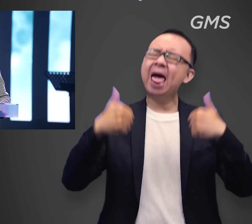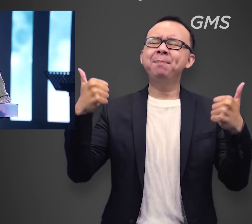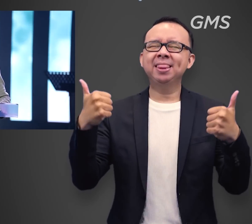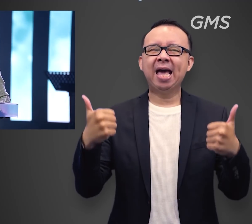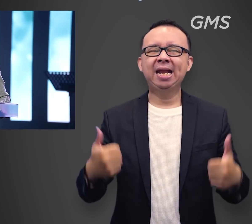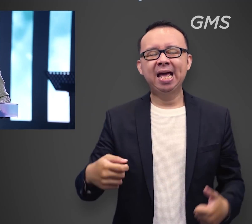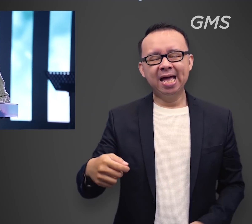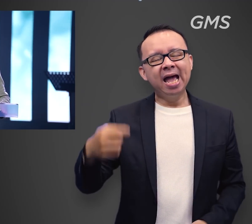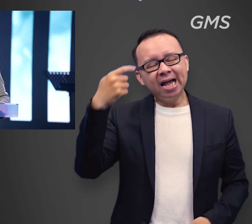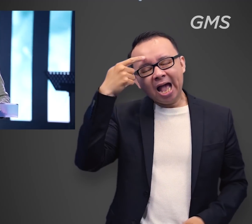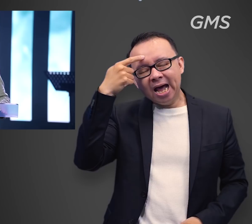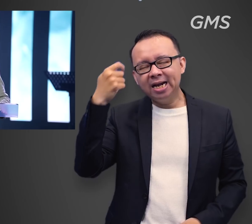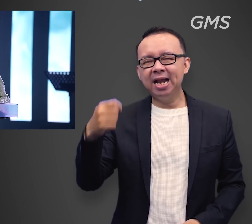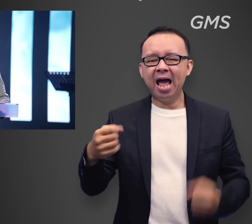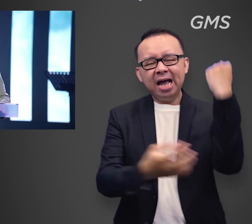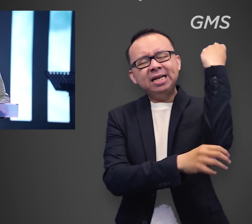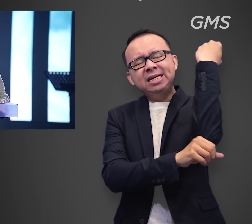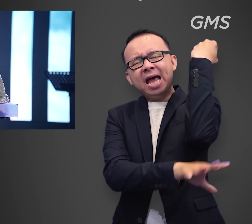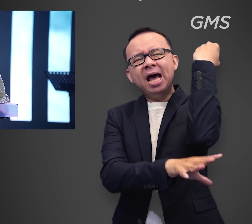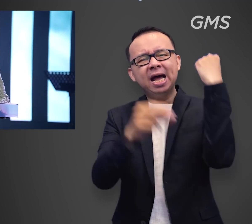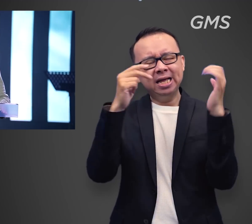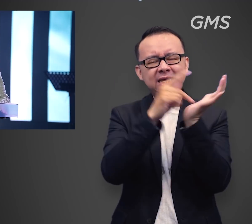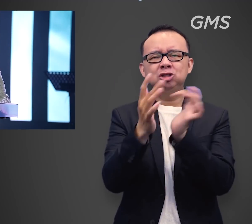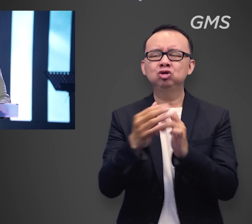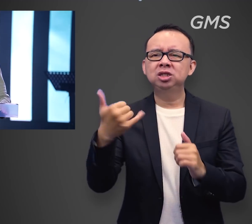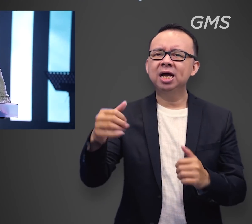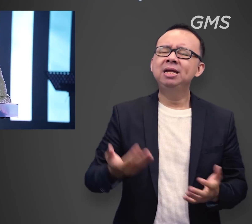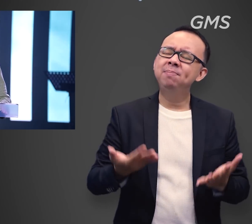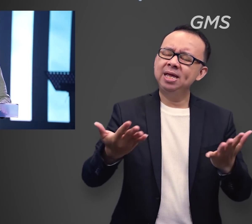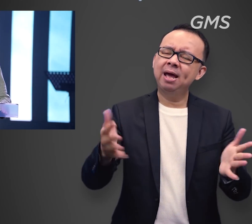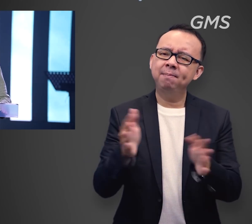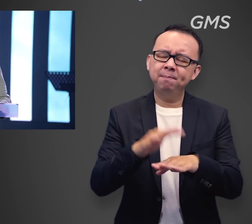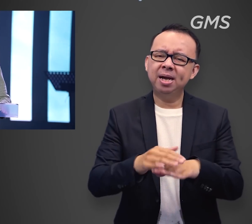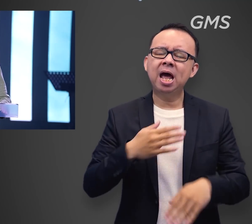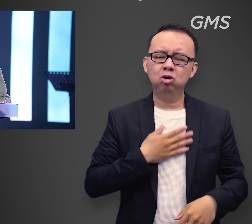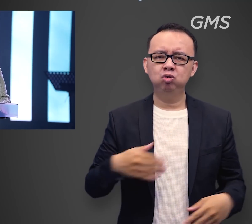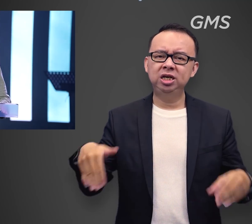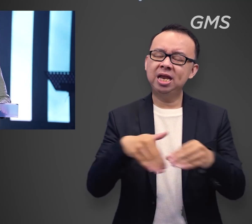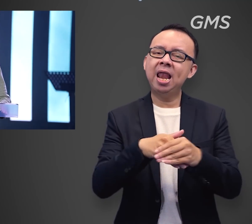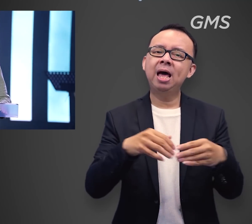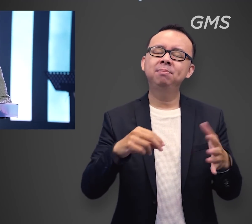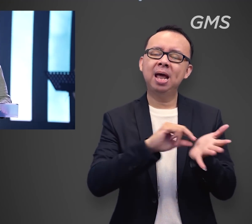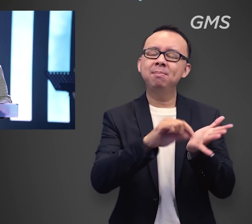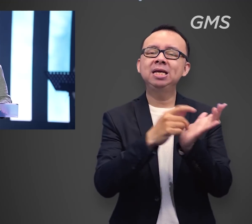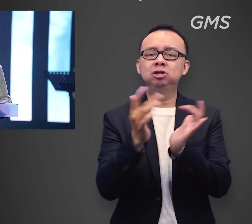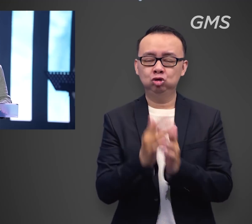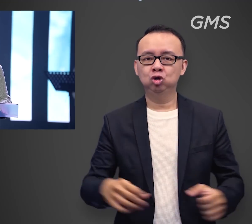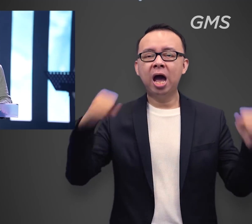oleh karena darah Yesus yang dicurahkan bagiku. Di dalam nama Yesus.